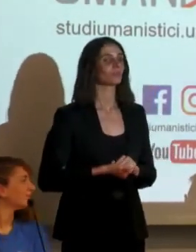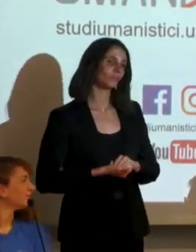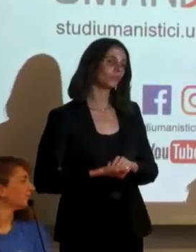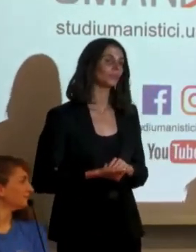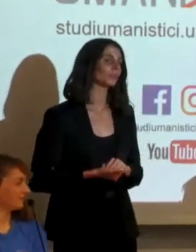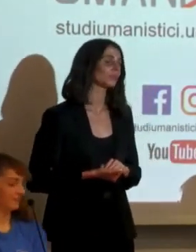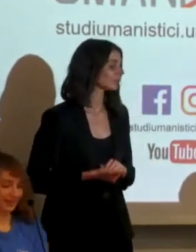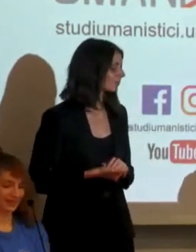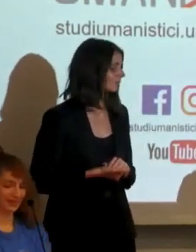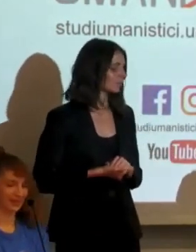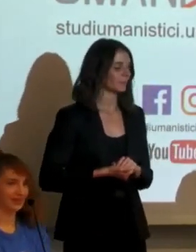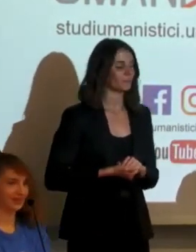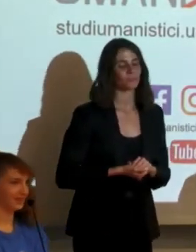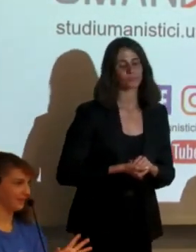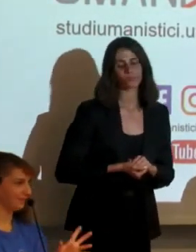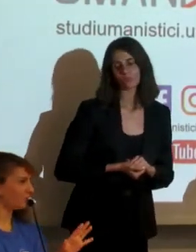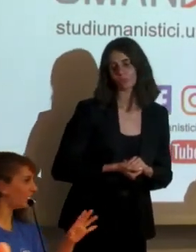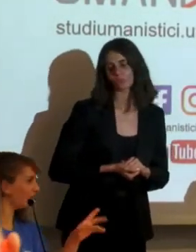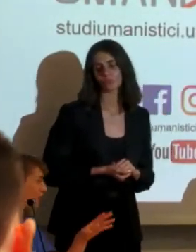vai Emma.